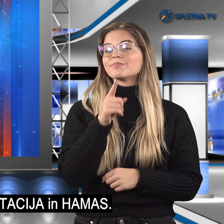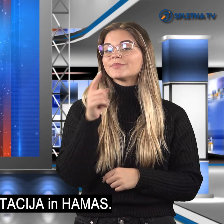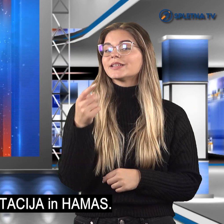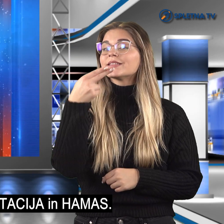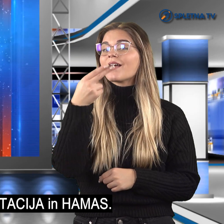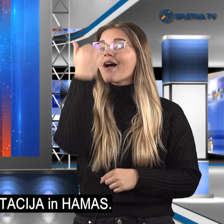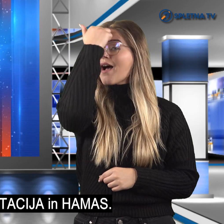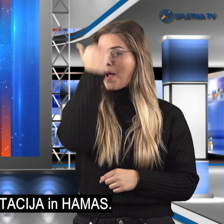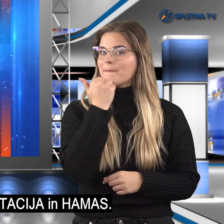in Hamas.